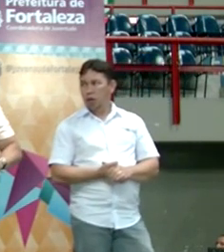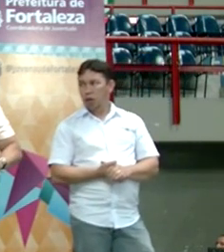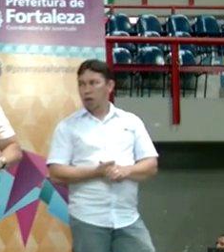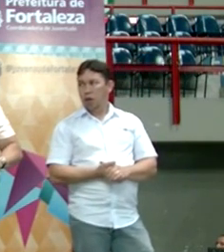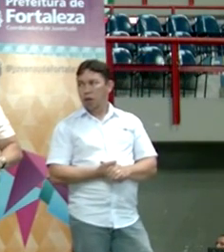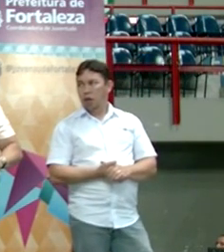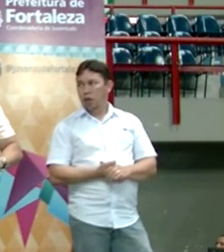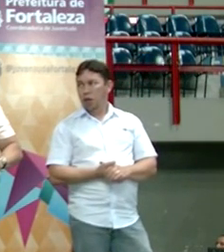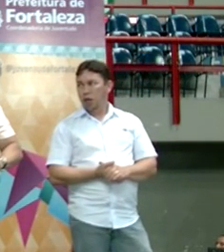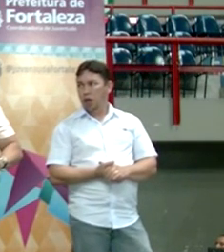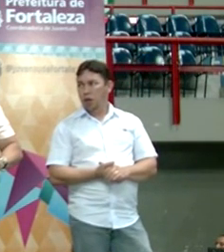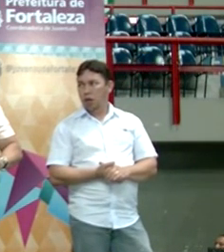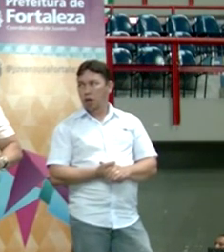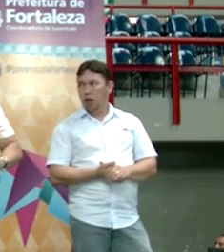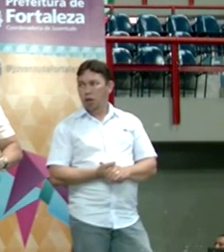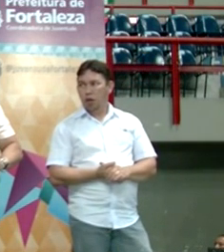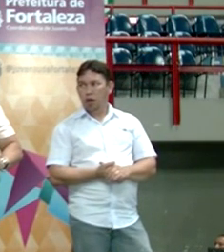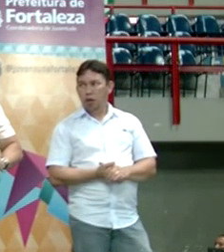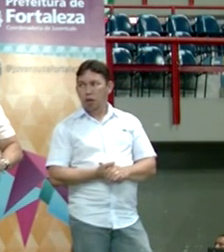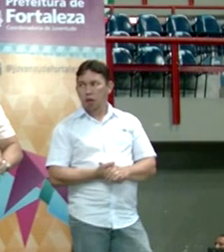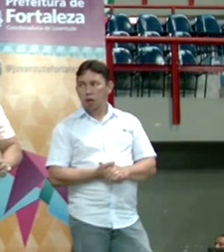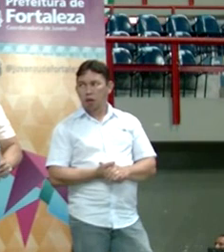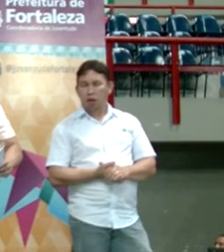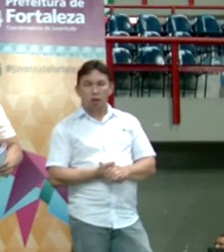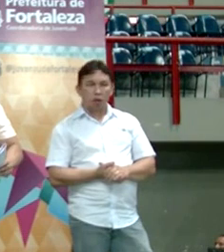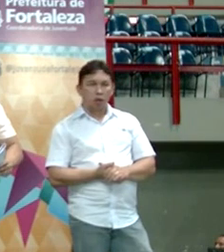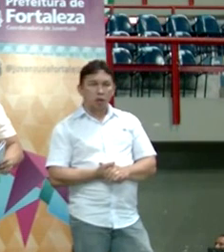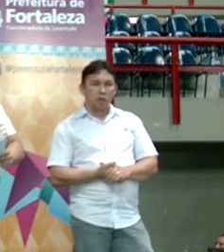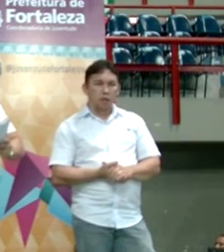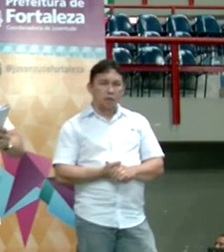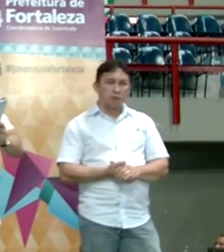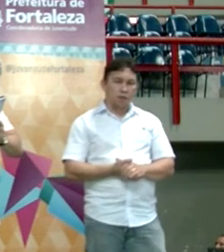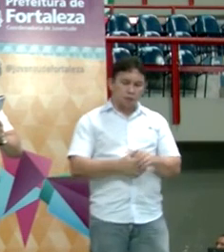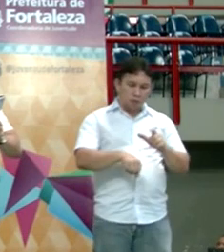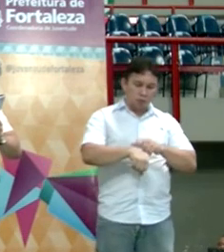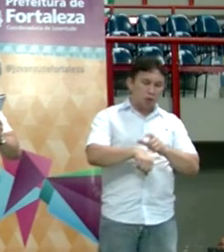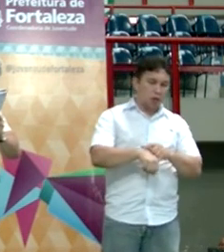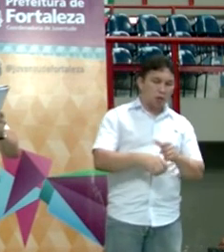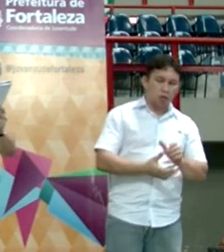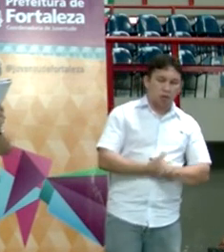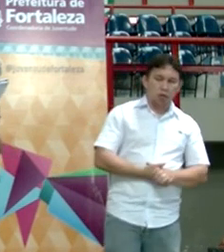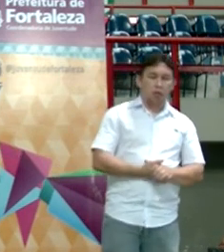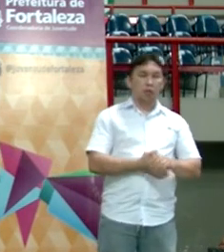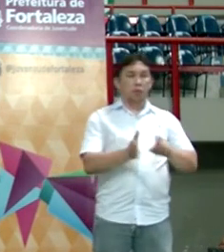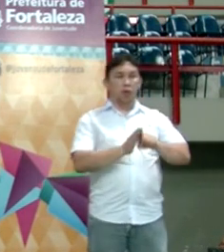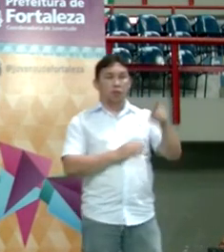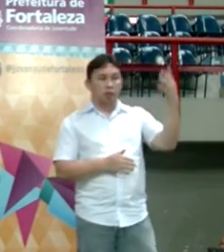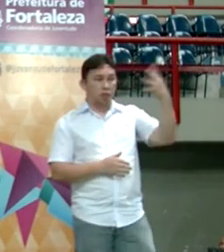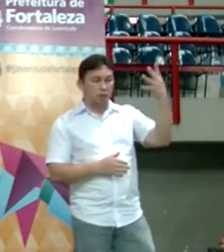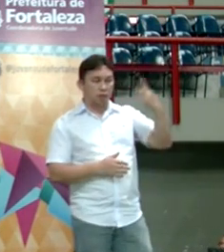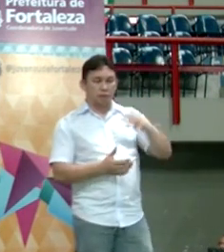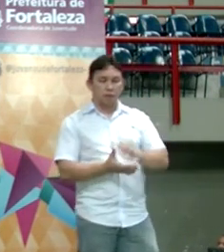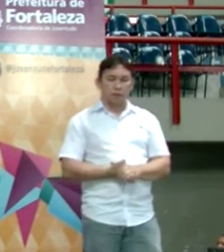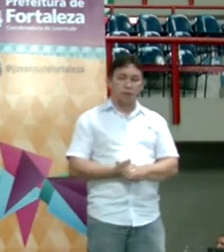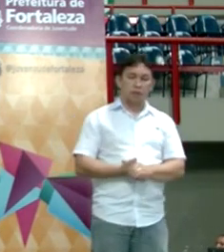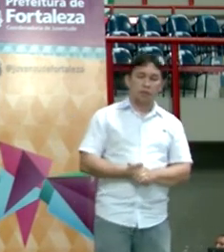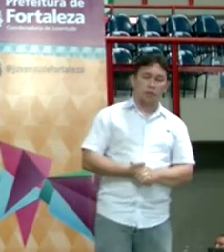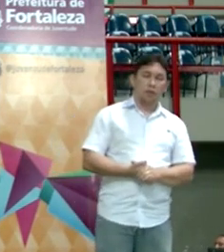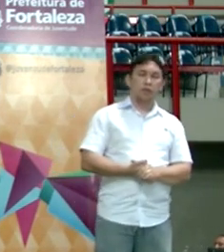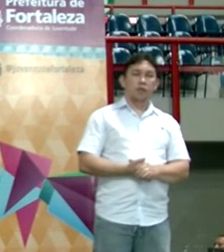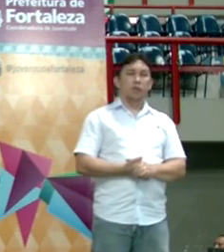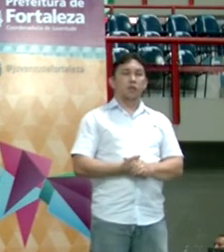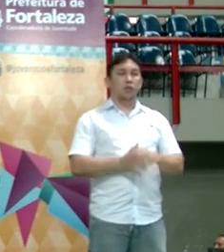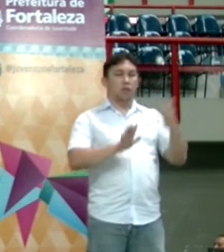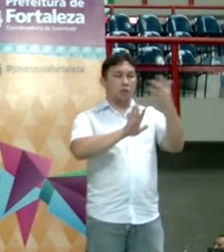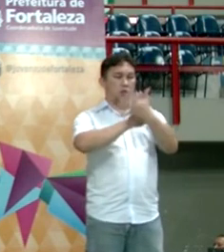comento e quando chegar no item certo eu digo, tá bom? Por causa do tempo. Na quarta, ó, nós temos